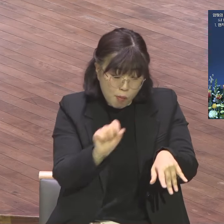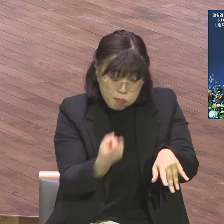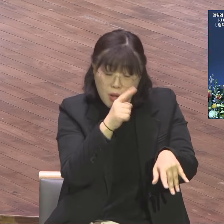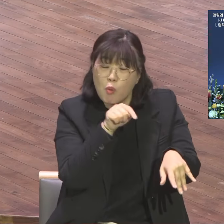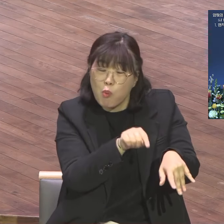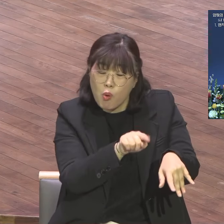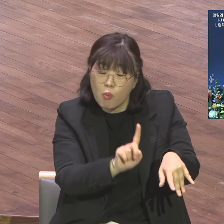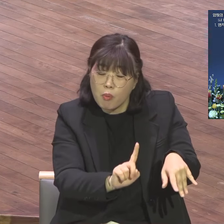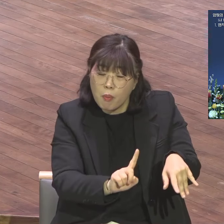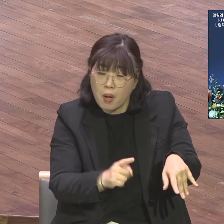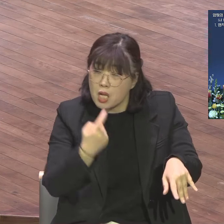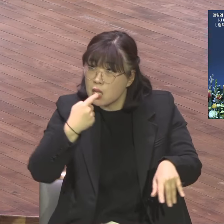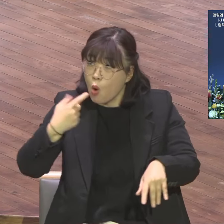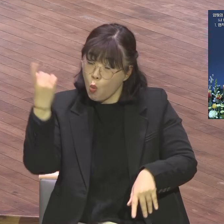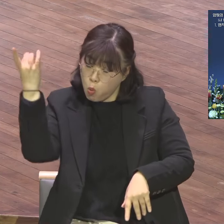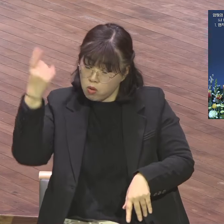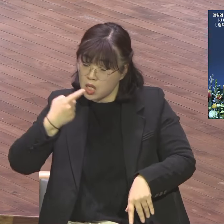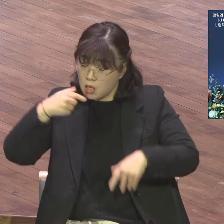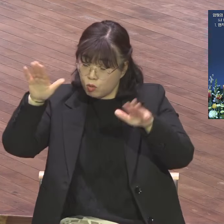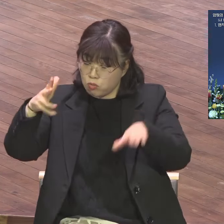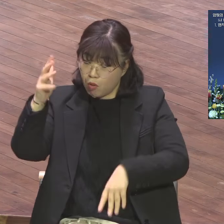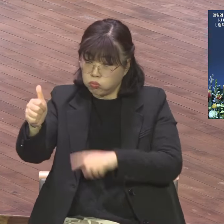뭐예요? 교만이었어.